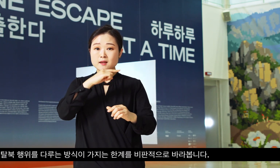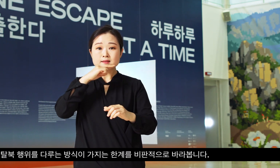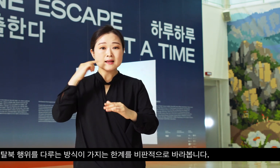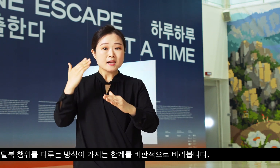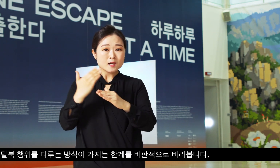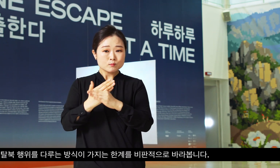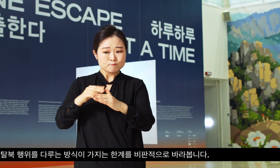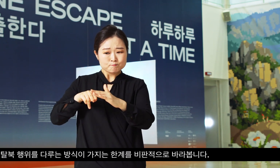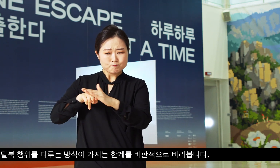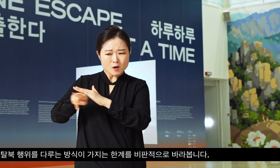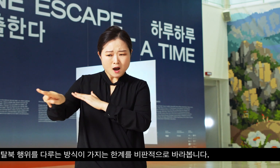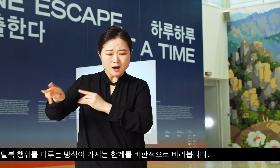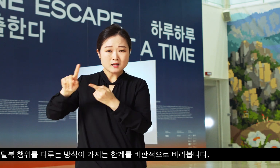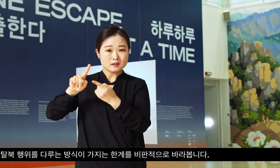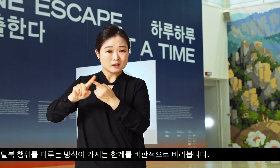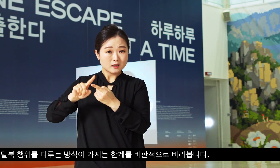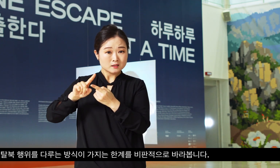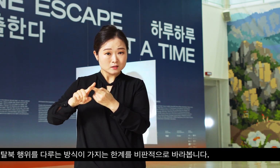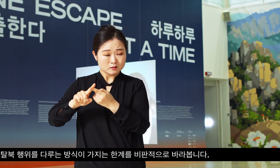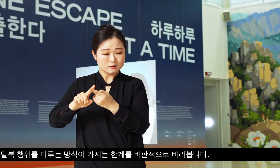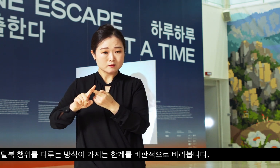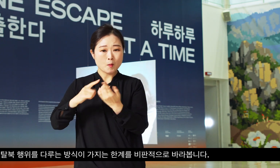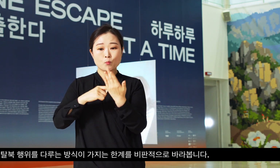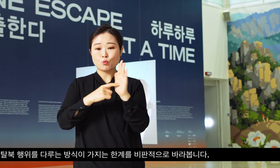가지는 한계를 비판적으로 바라봅니다.